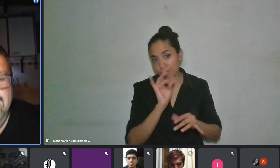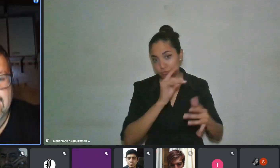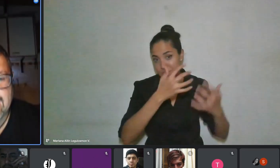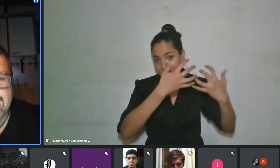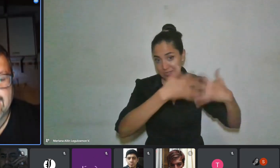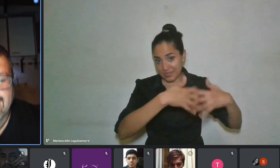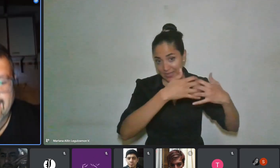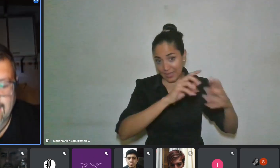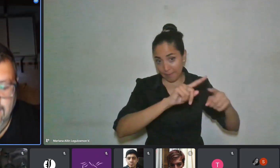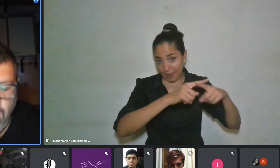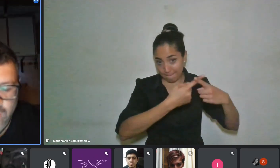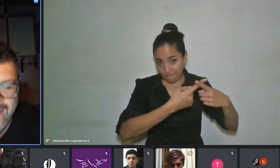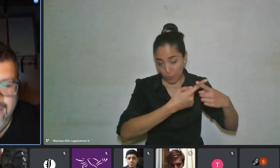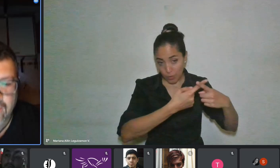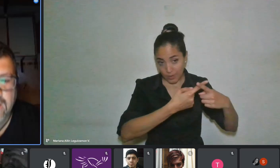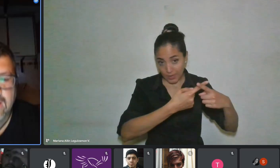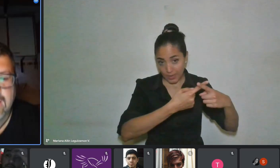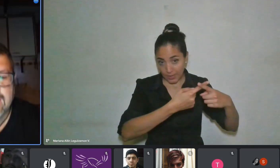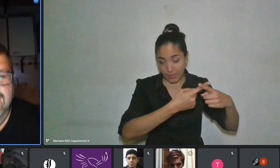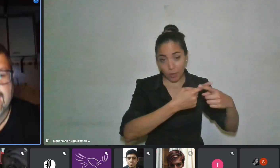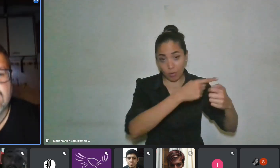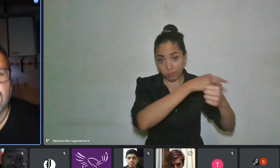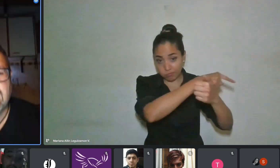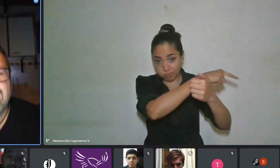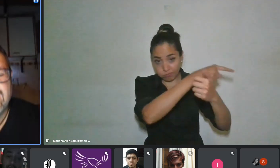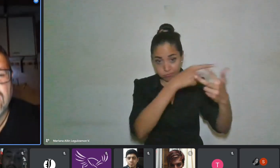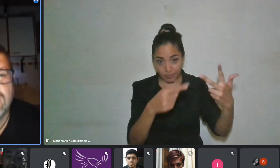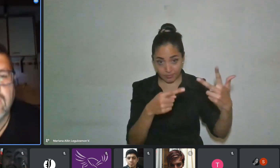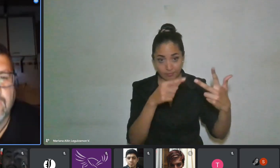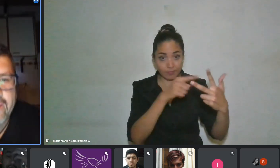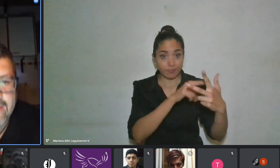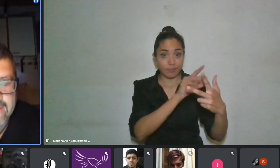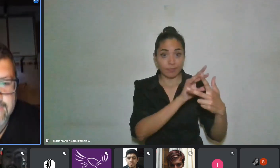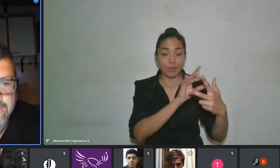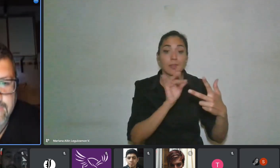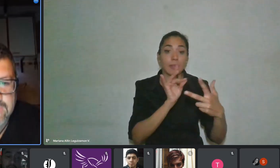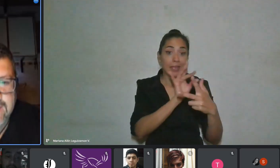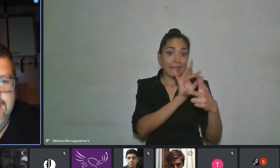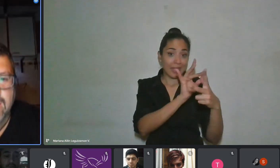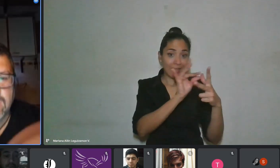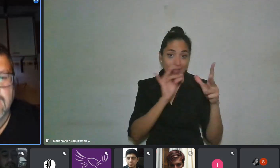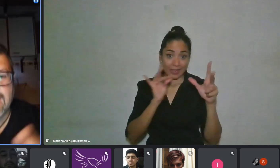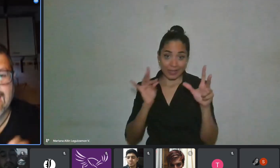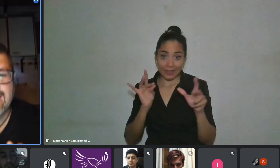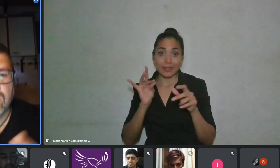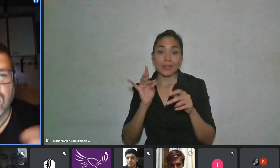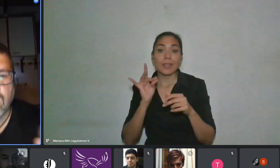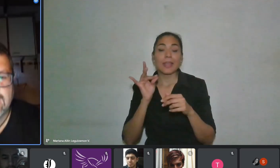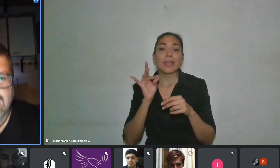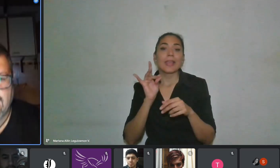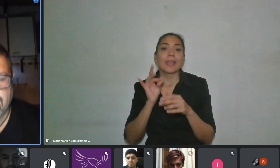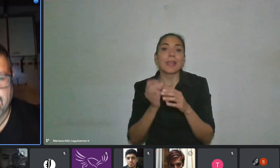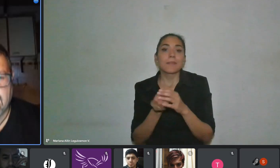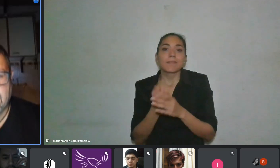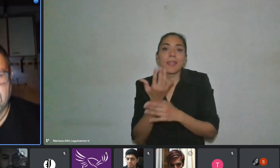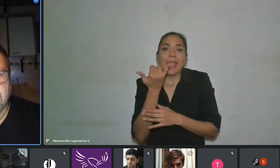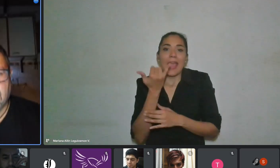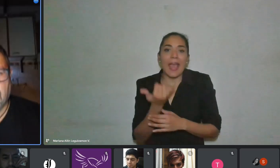para llevar adelante el gobierno, que es con división de poderes, ¿sí? Ejecutivo, legislativo y